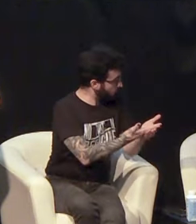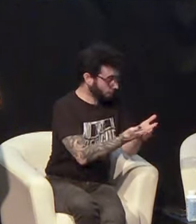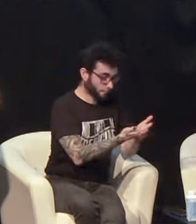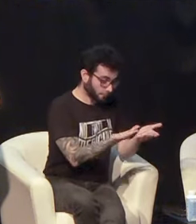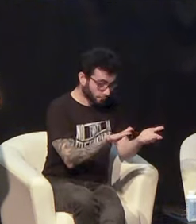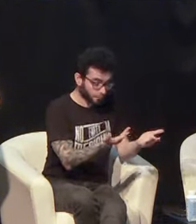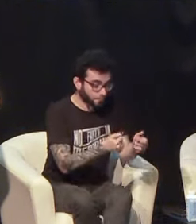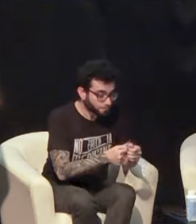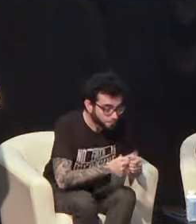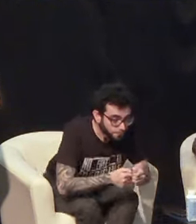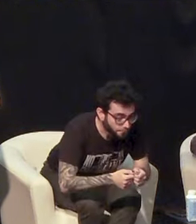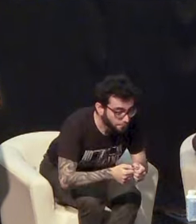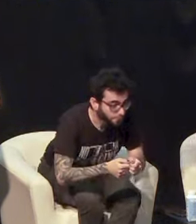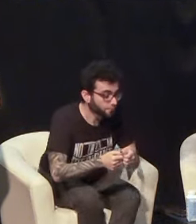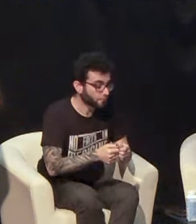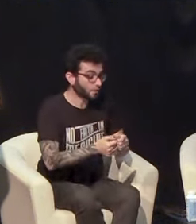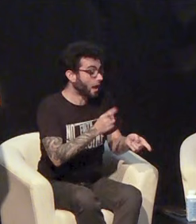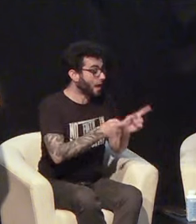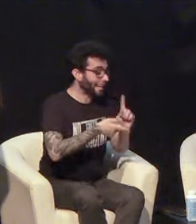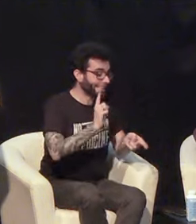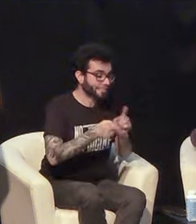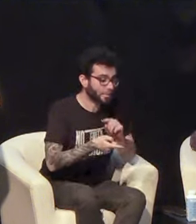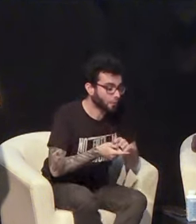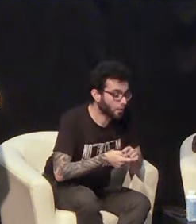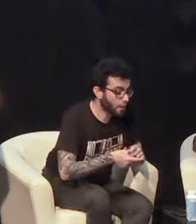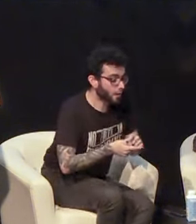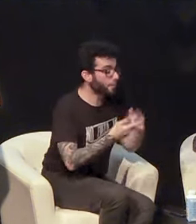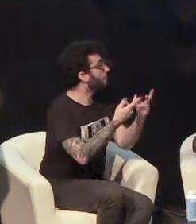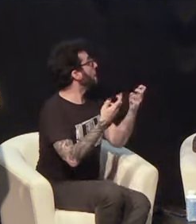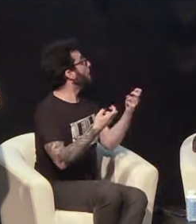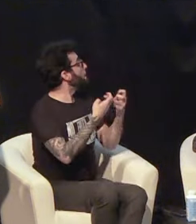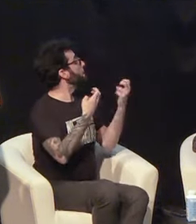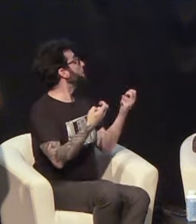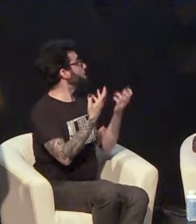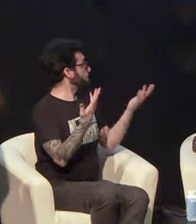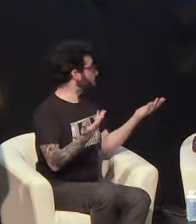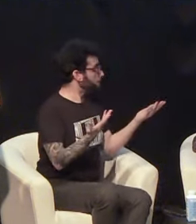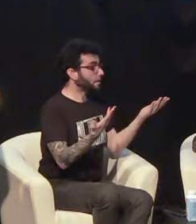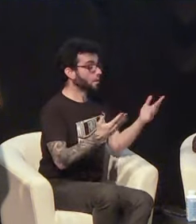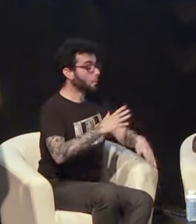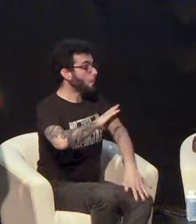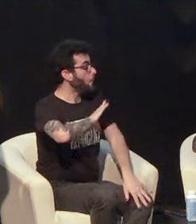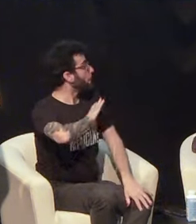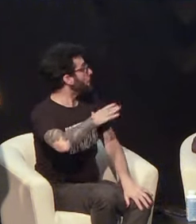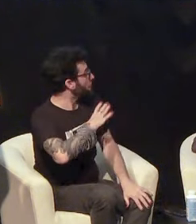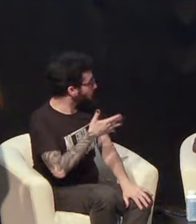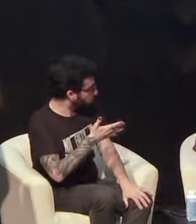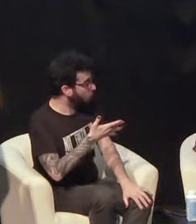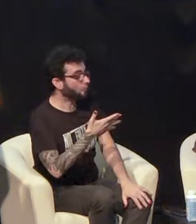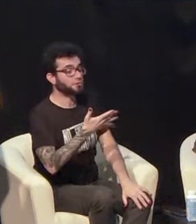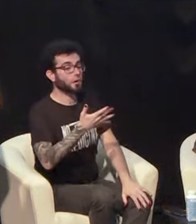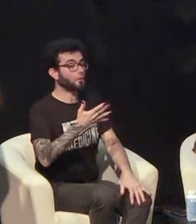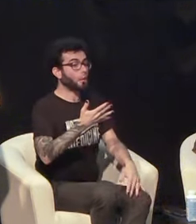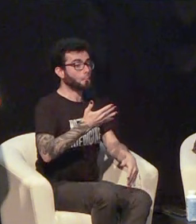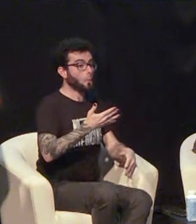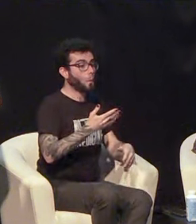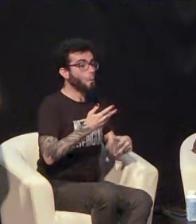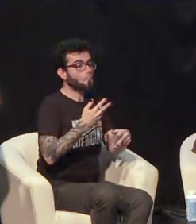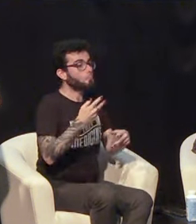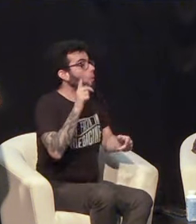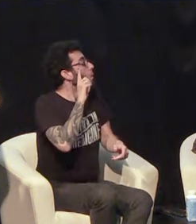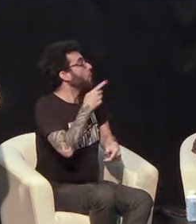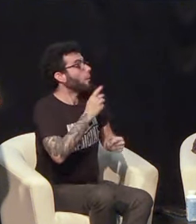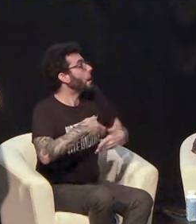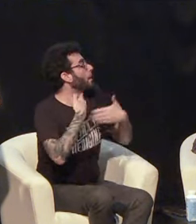C'est important de s'adapter à chaque situation, bien sûr. Après, ça dépend. Il y a plein d'exemples. Par exemple,